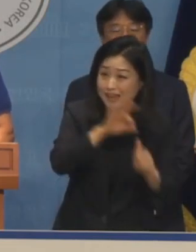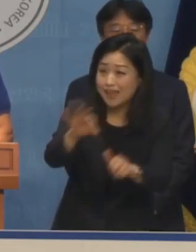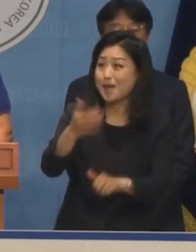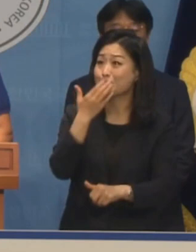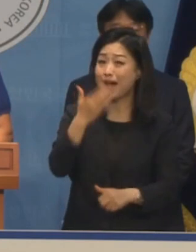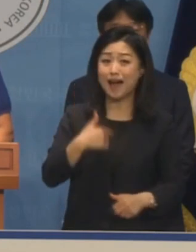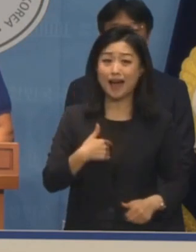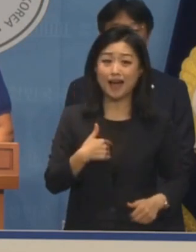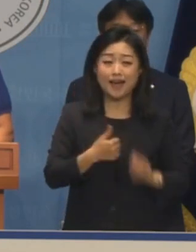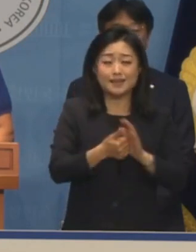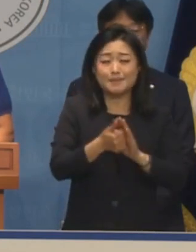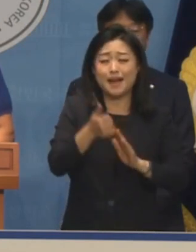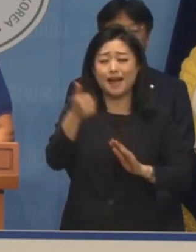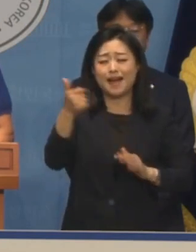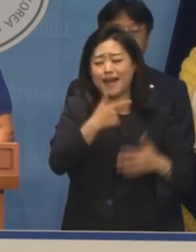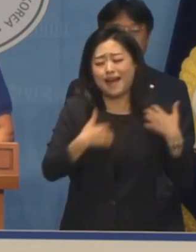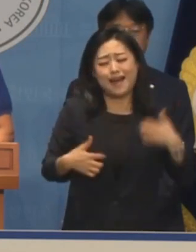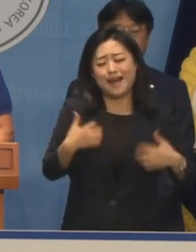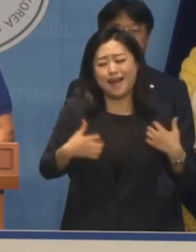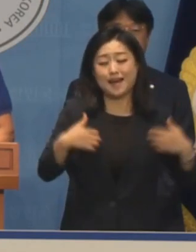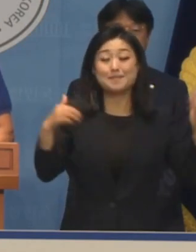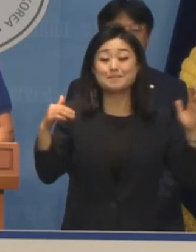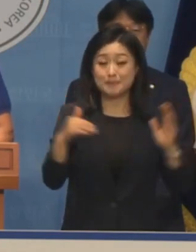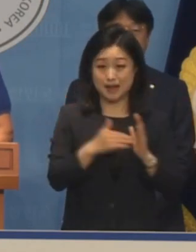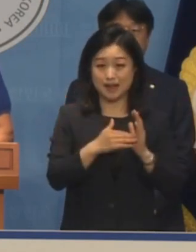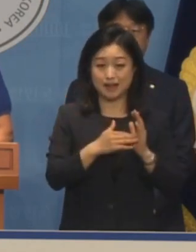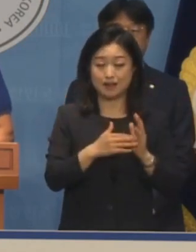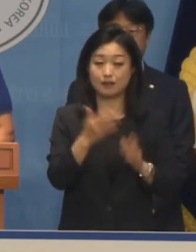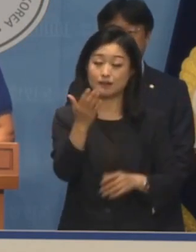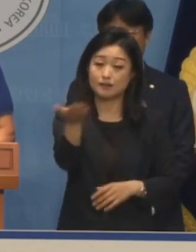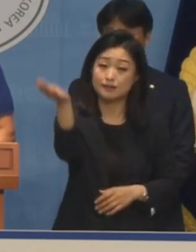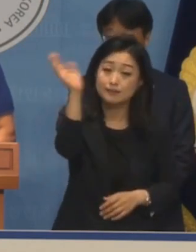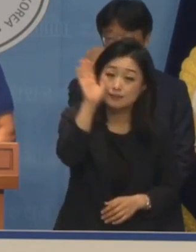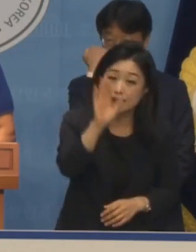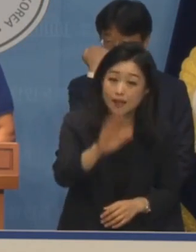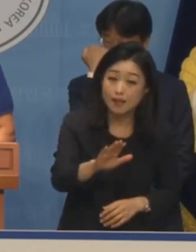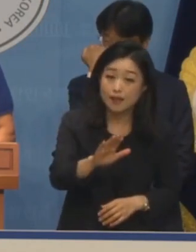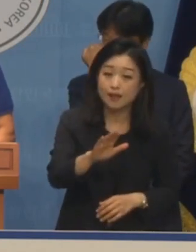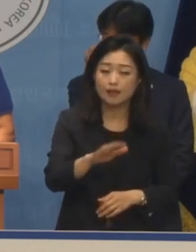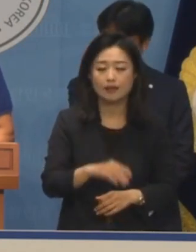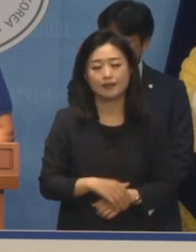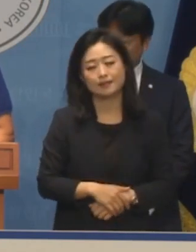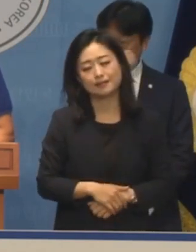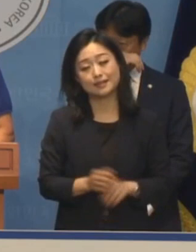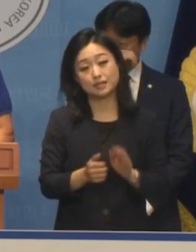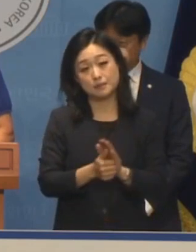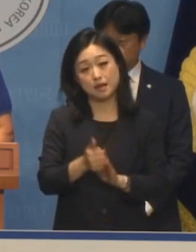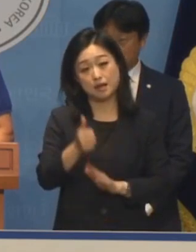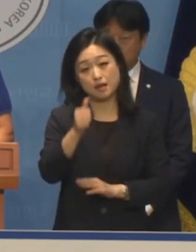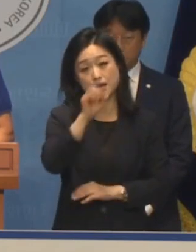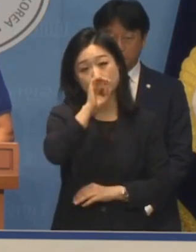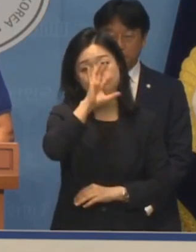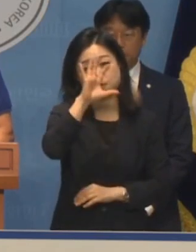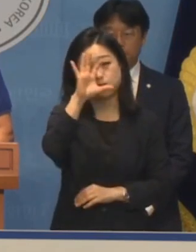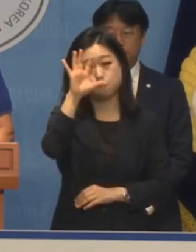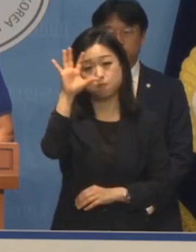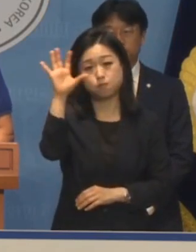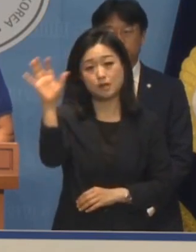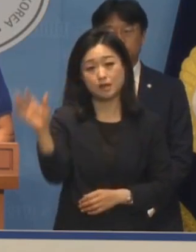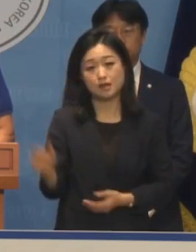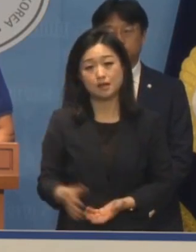일할 것이라고 확신하고 믿었습니다 그러나 그 소소한 희망은 일순간에